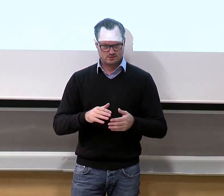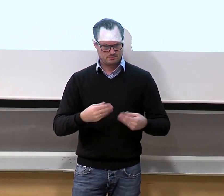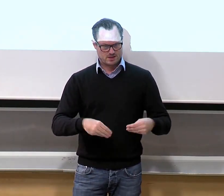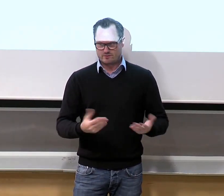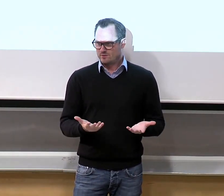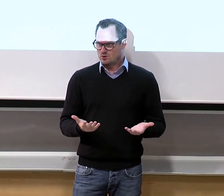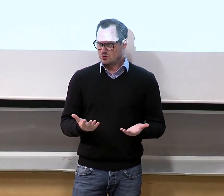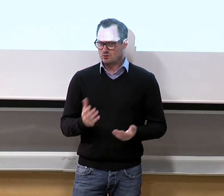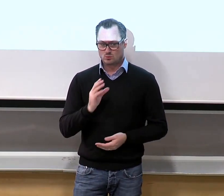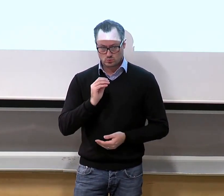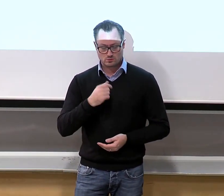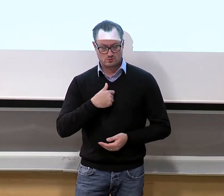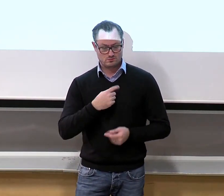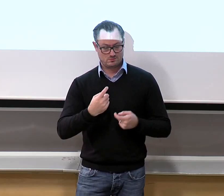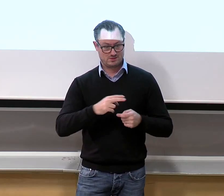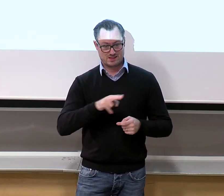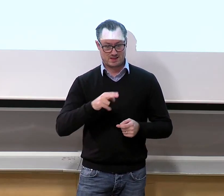Sen hade jag det här materialet och